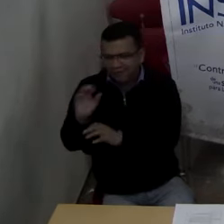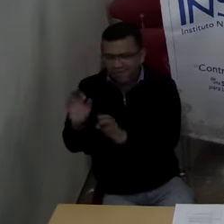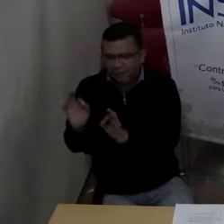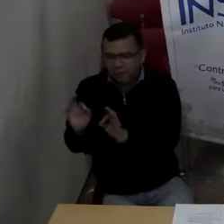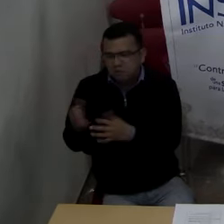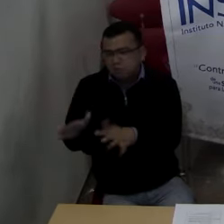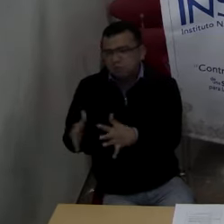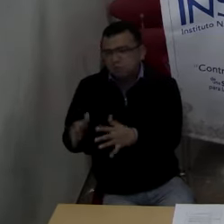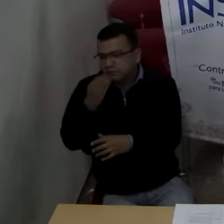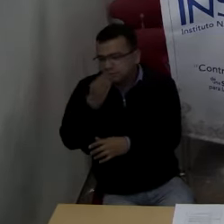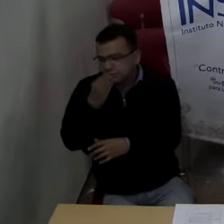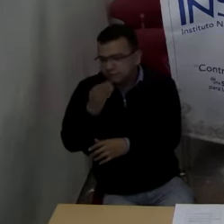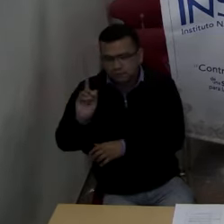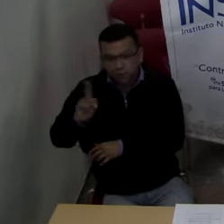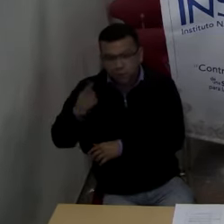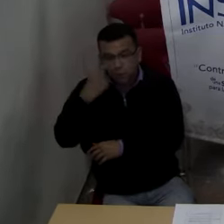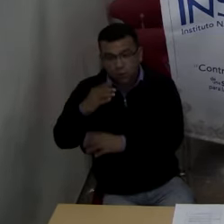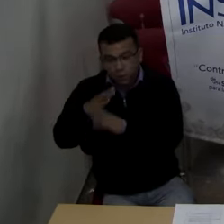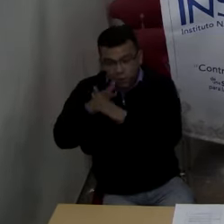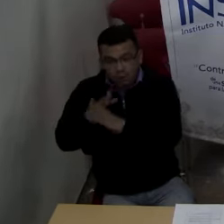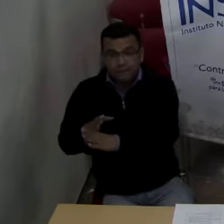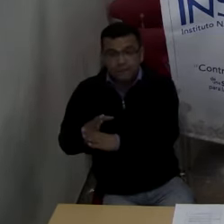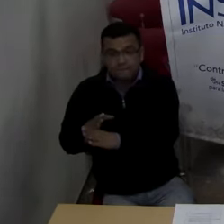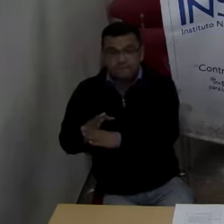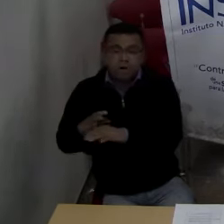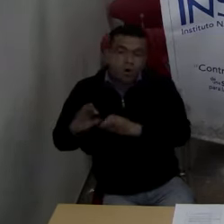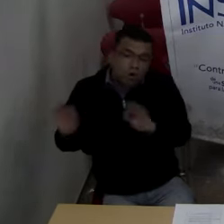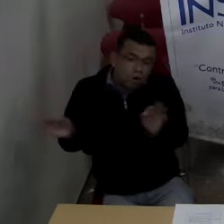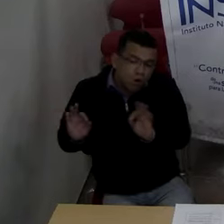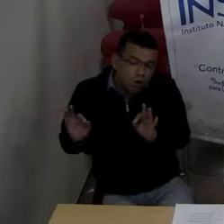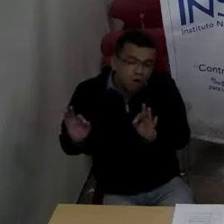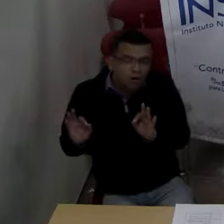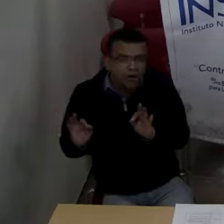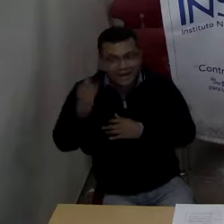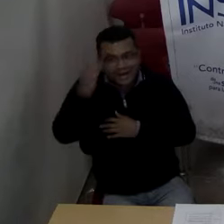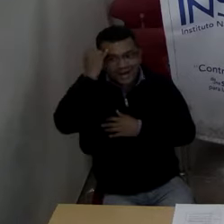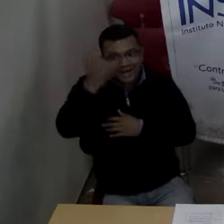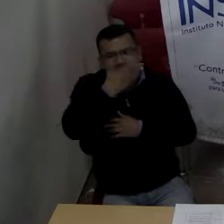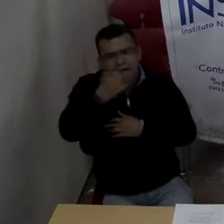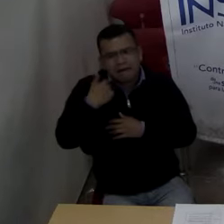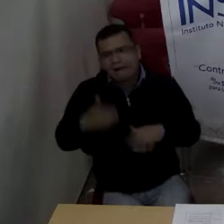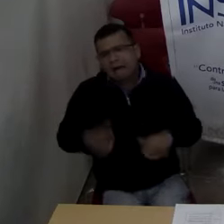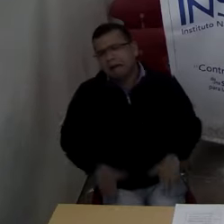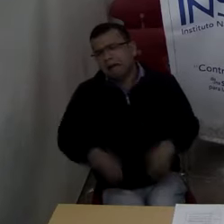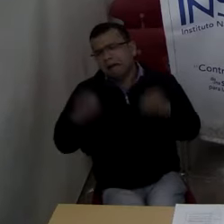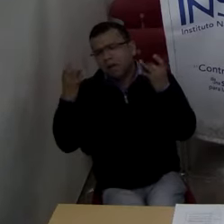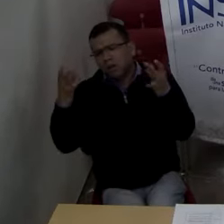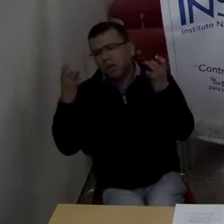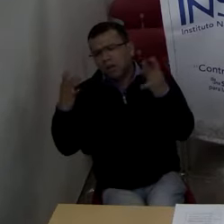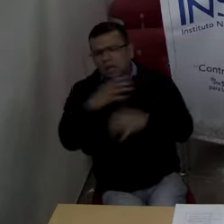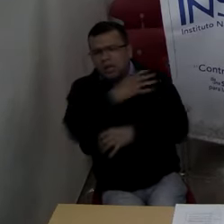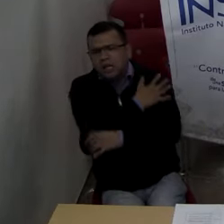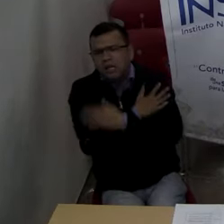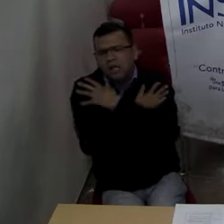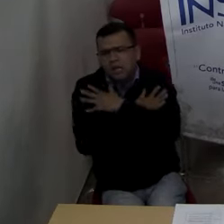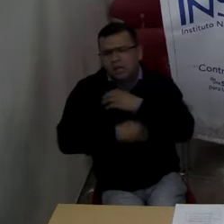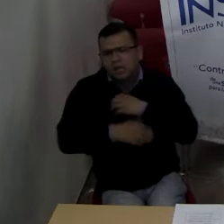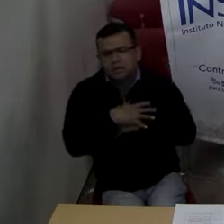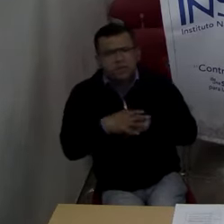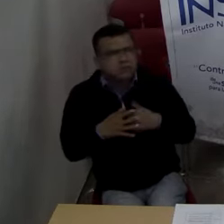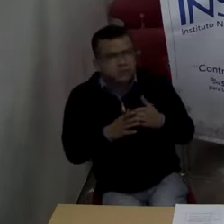entonces, no, eso le sirve X o Y pepita o inclusive a